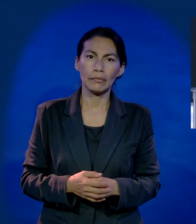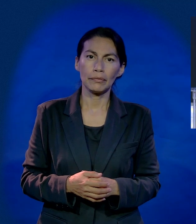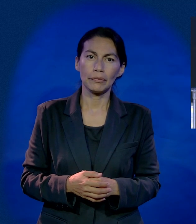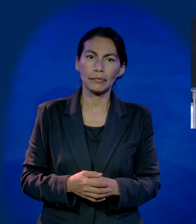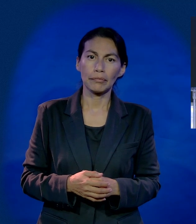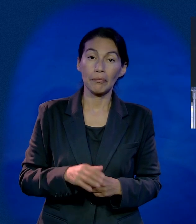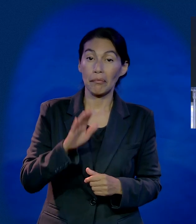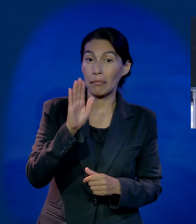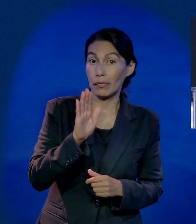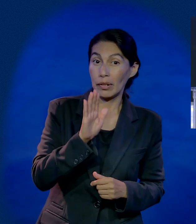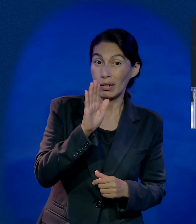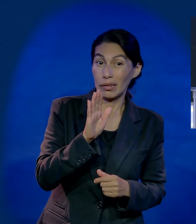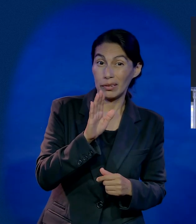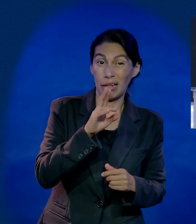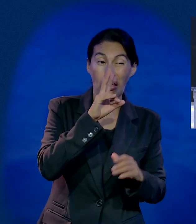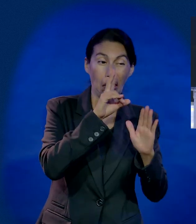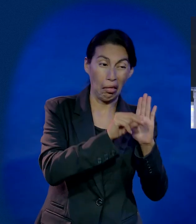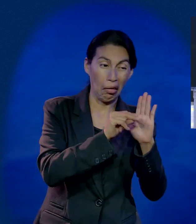de una forma